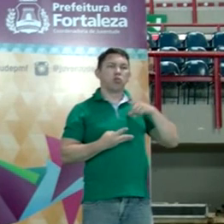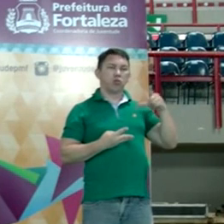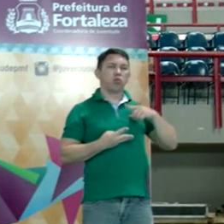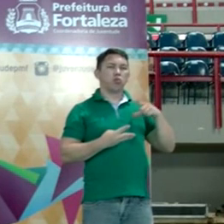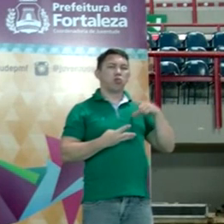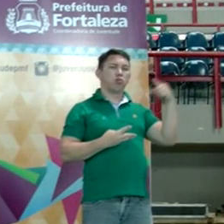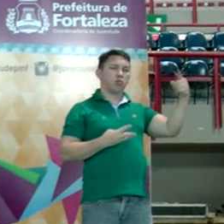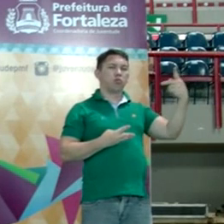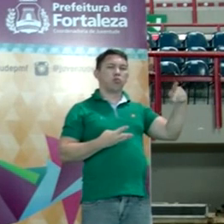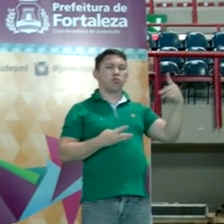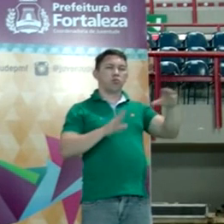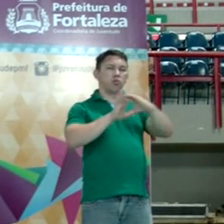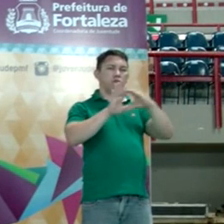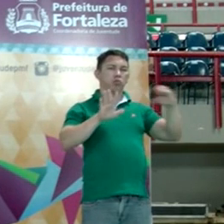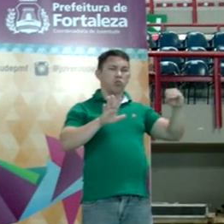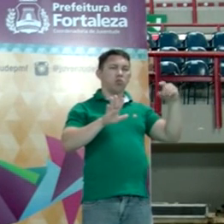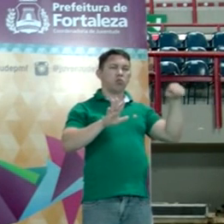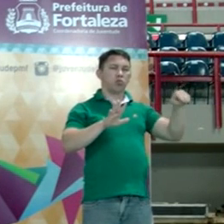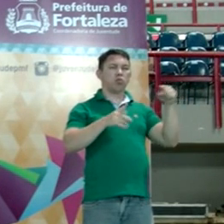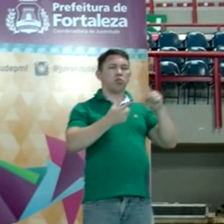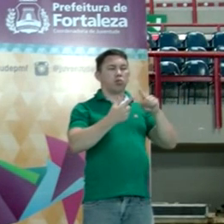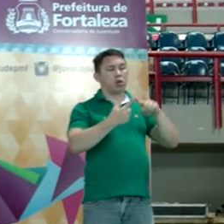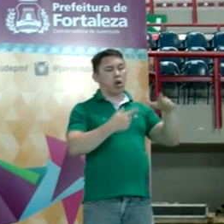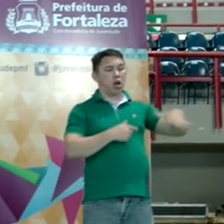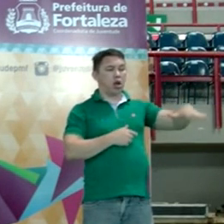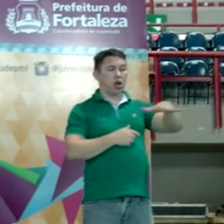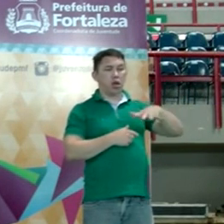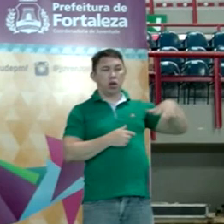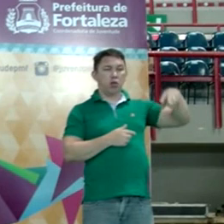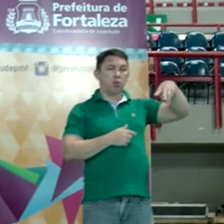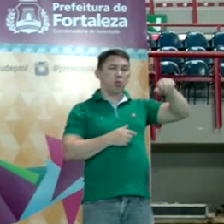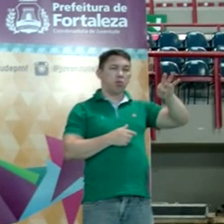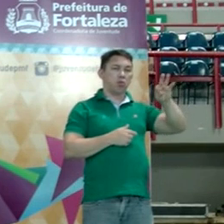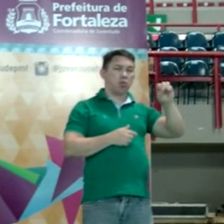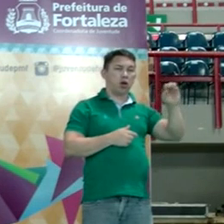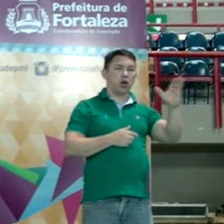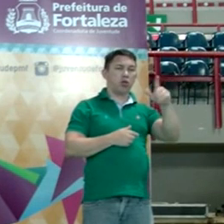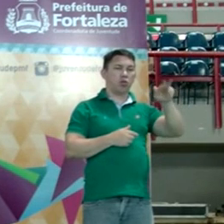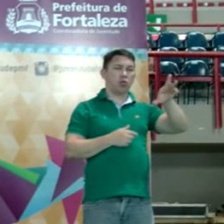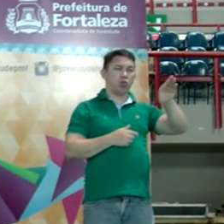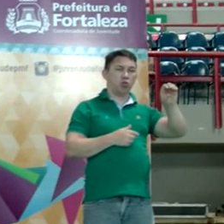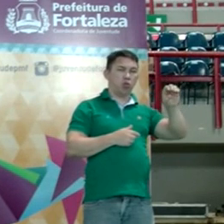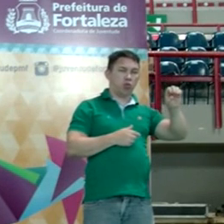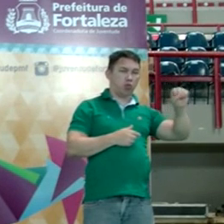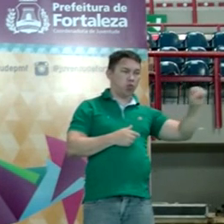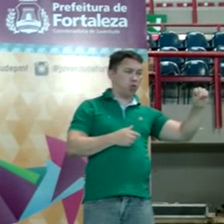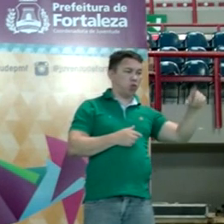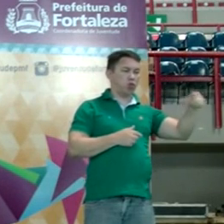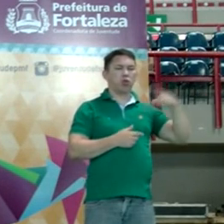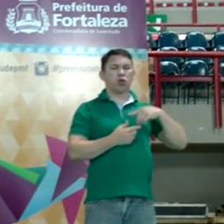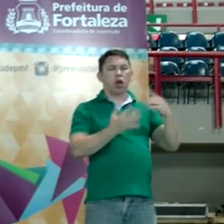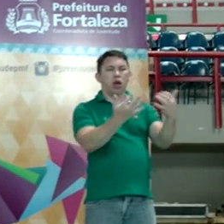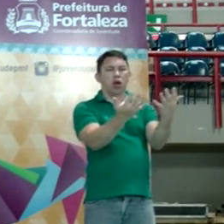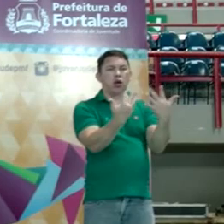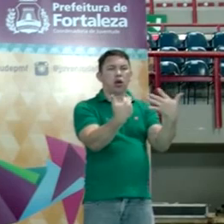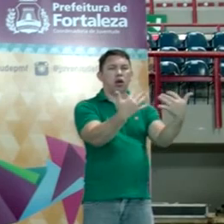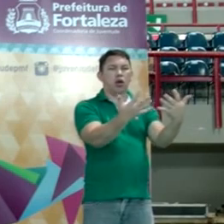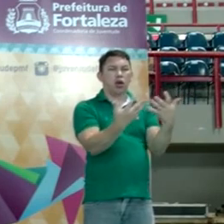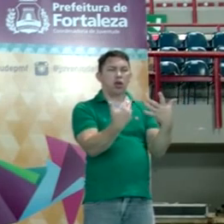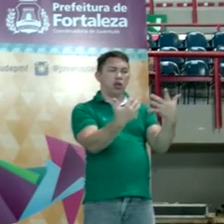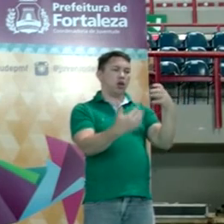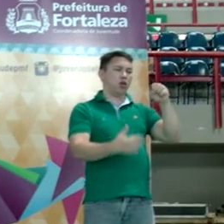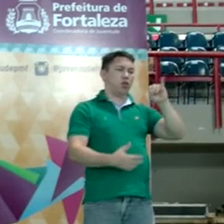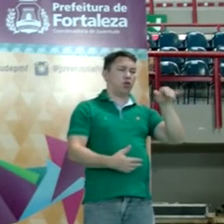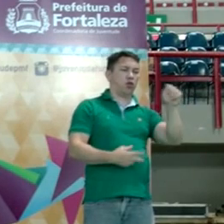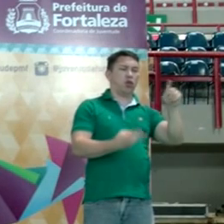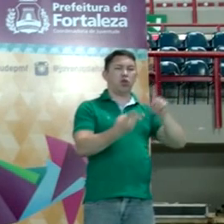grande celeiro, Centro-Oeste, principalmente o Mato Grosso, soja, milho, tudo praticamente se produz lá. Tá? E ainda agora